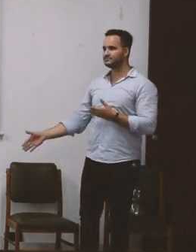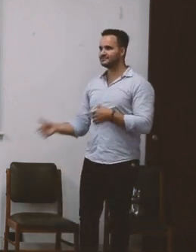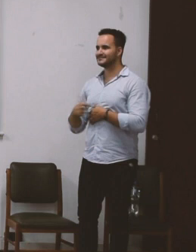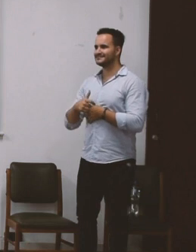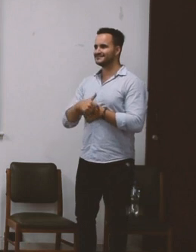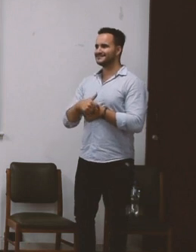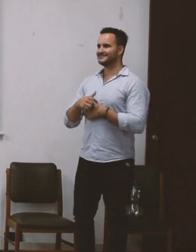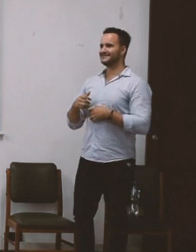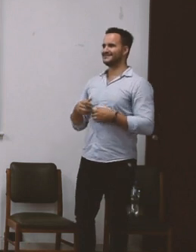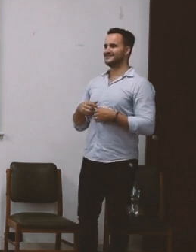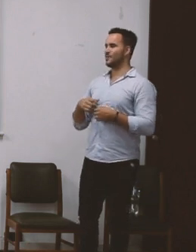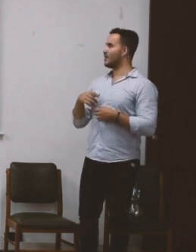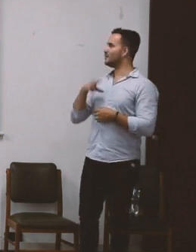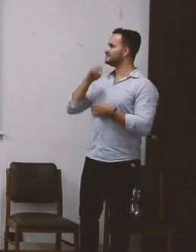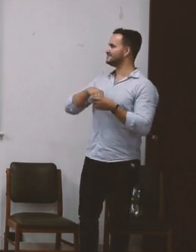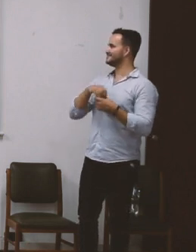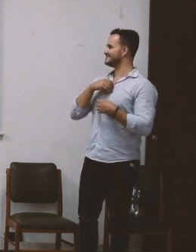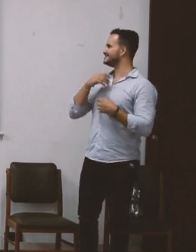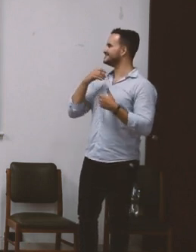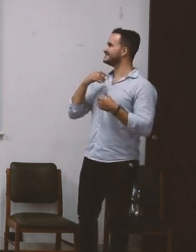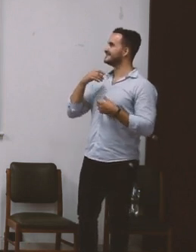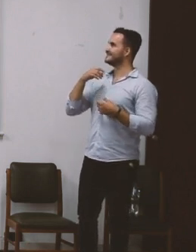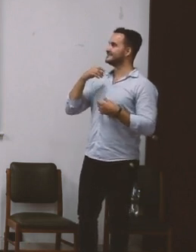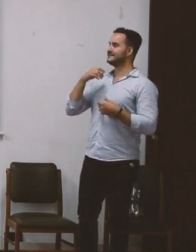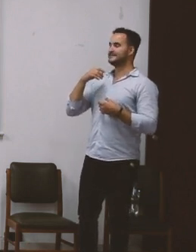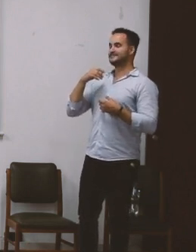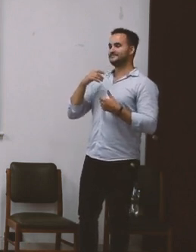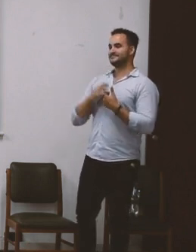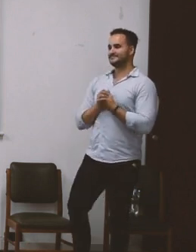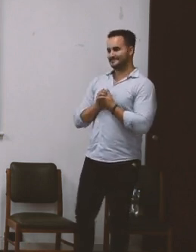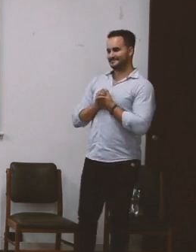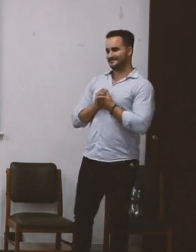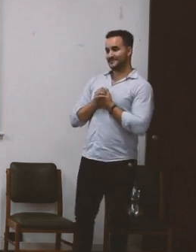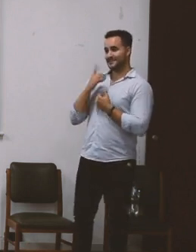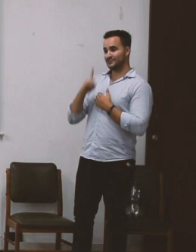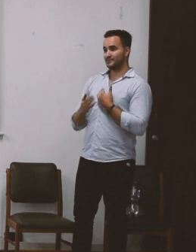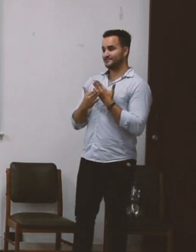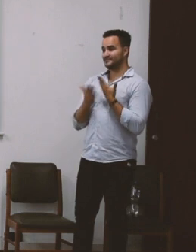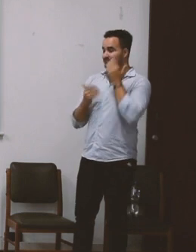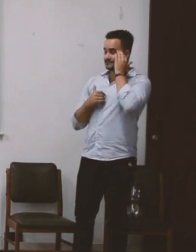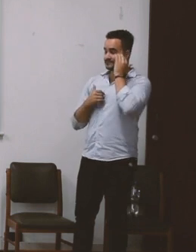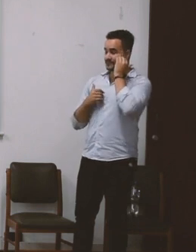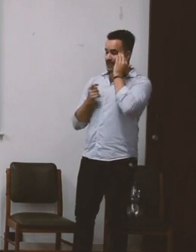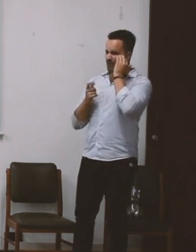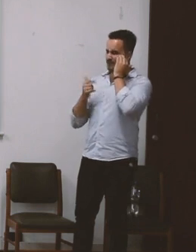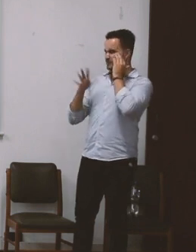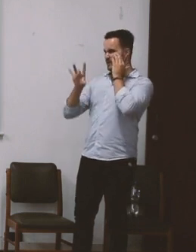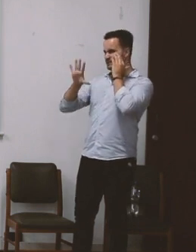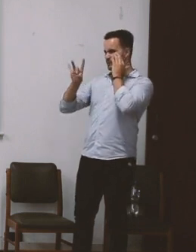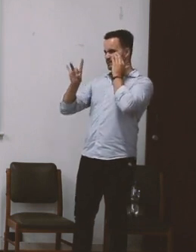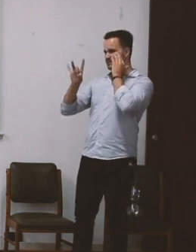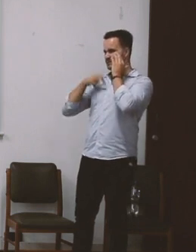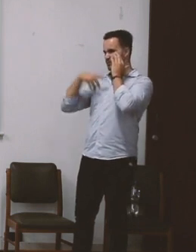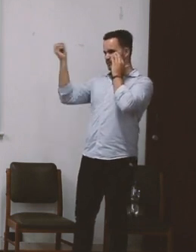Berland denomina optimismo cruel, esa vinculación afectiva de rendirse ante el objeto del deseo, al cúmulo